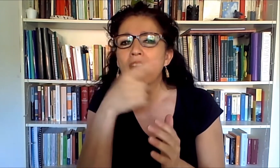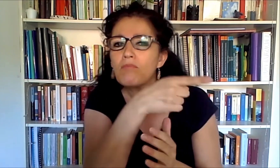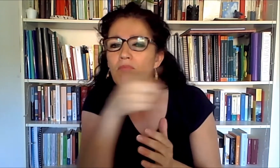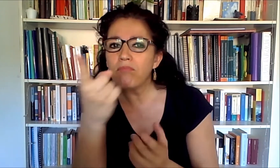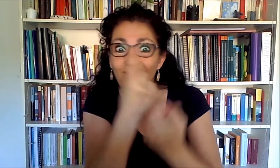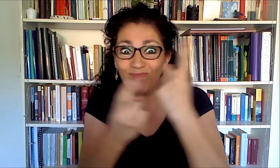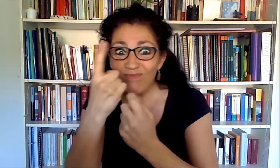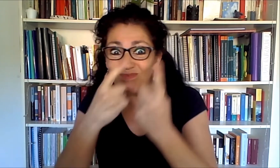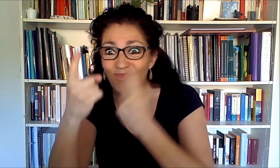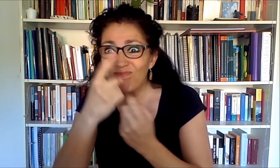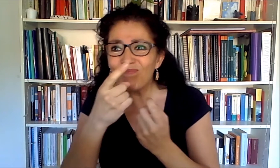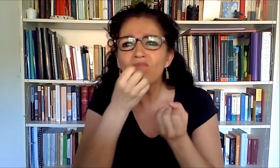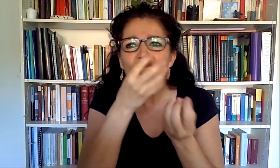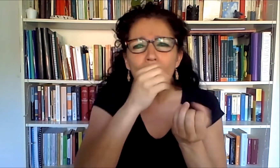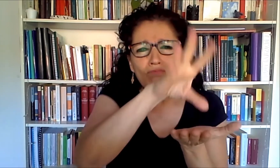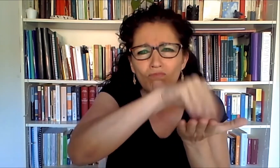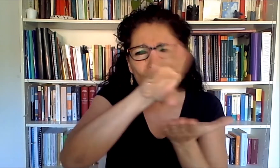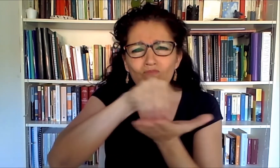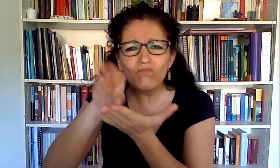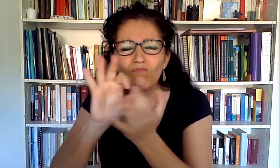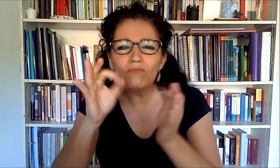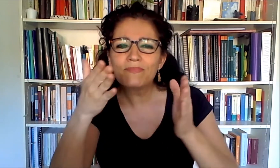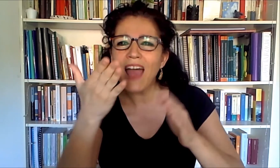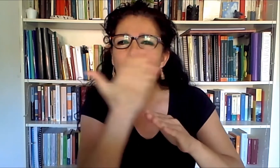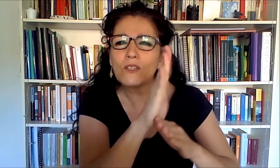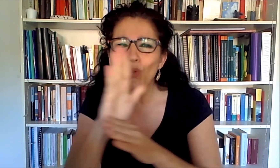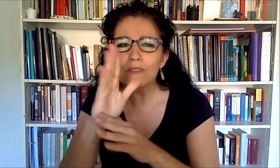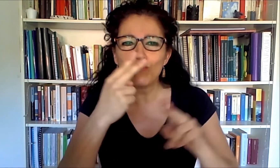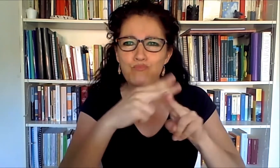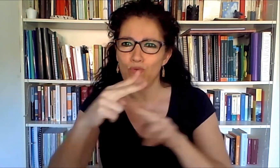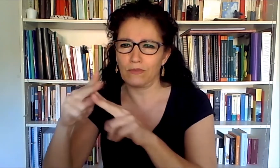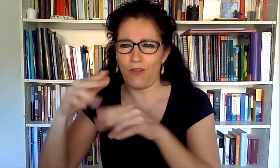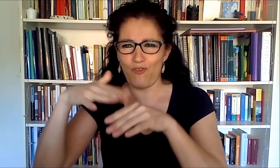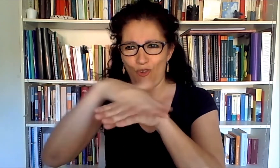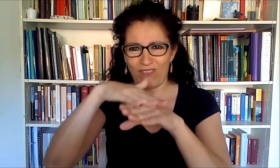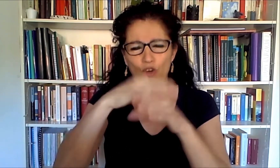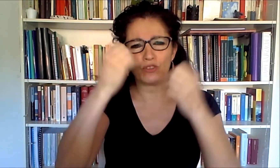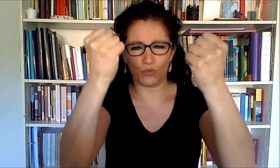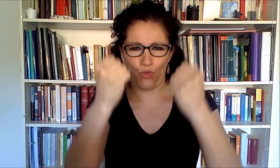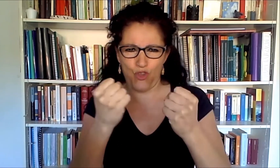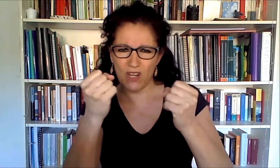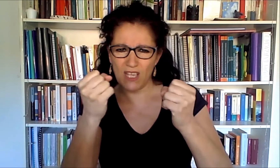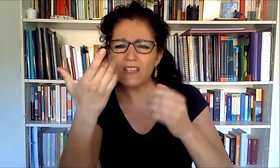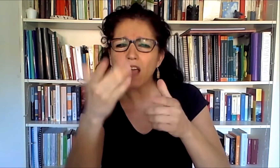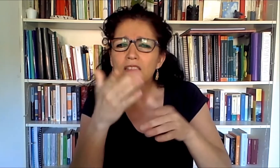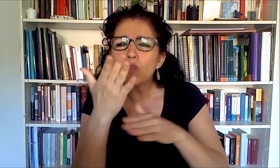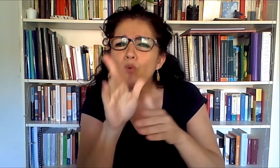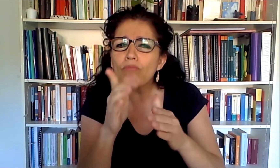personas encuestadas acerca de las actitudes y políticas de los gobiernos y las instituciones hacia la lengua de signos española. En